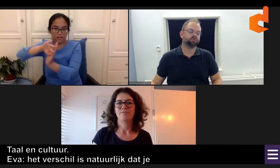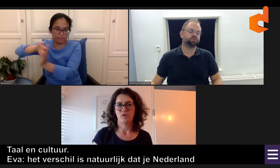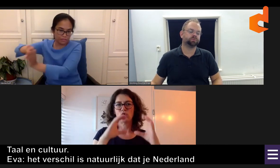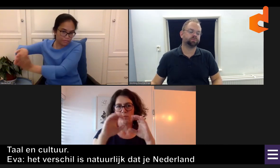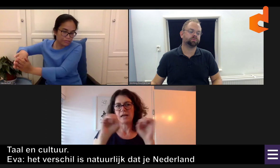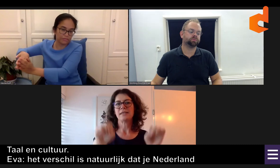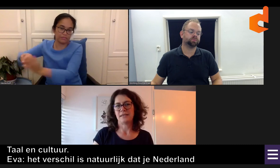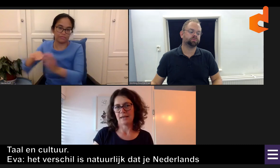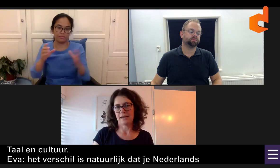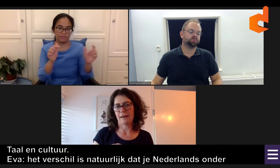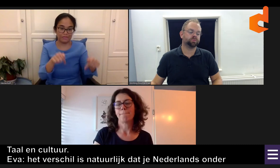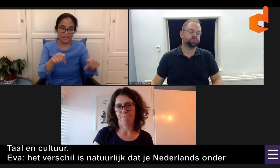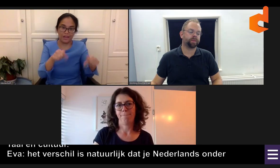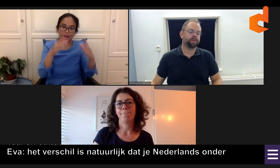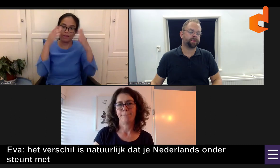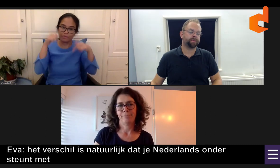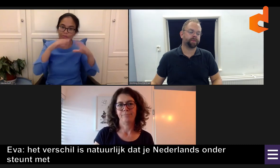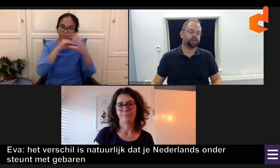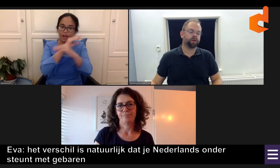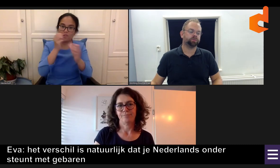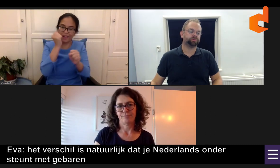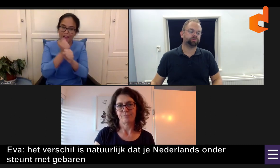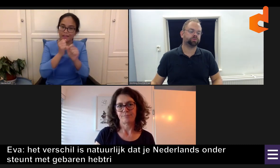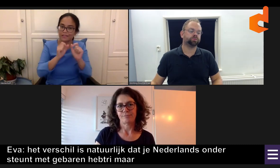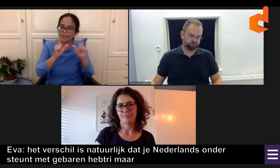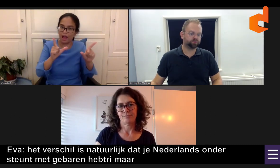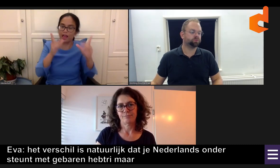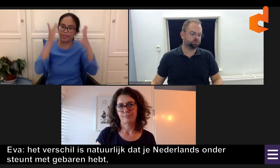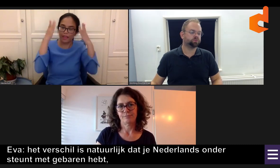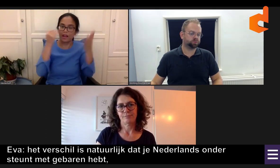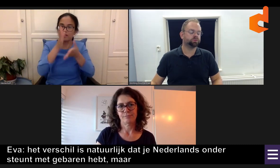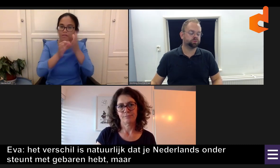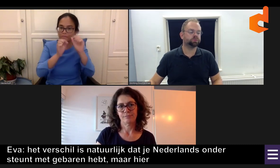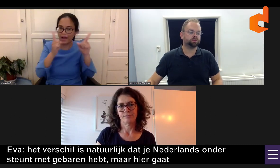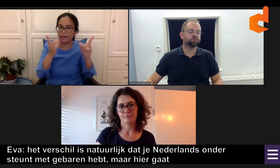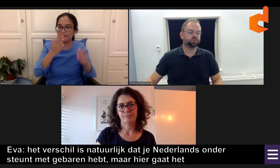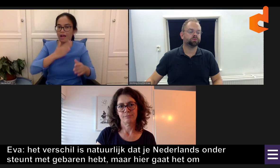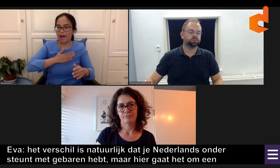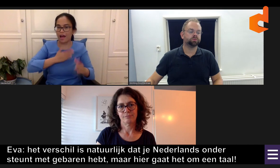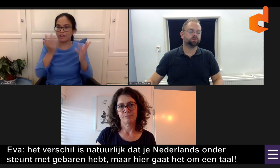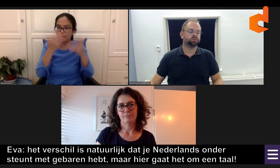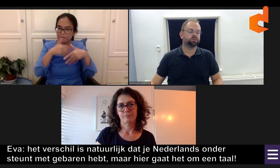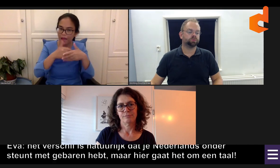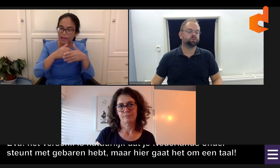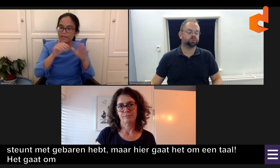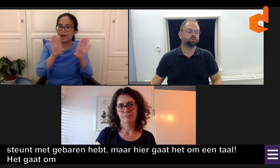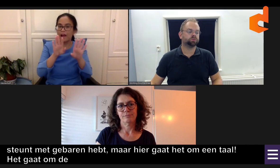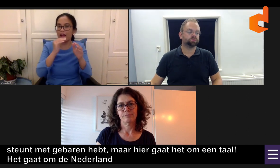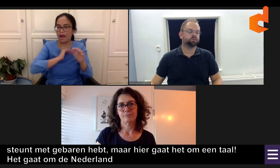hebt. Maar dat even terzijde. Hier gaat het echt om een taal. Het gaat om de Nederlandse gebarentaal die zijn